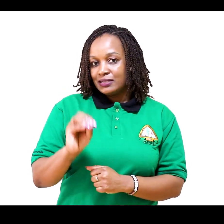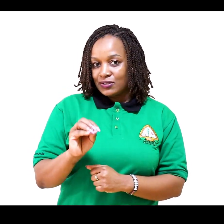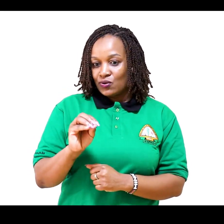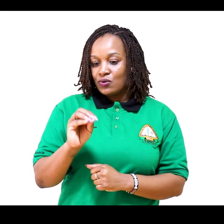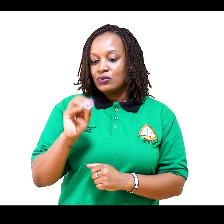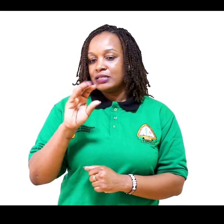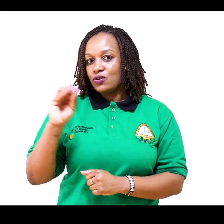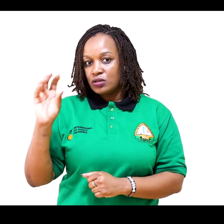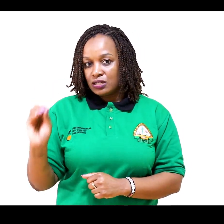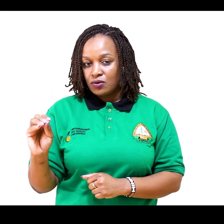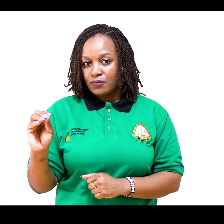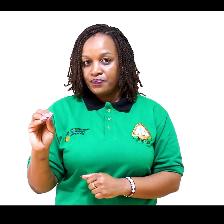0206618000 au